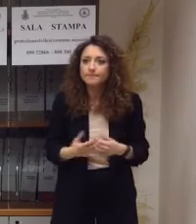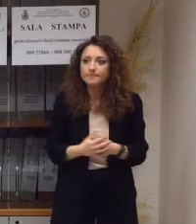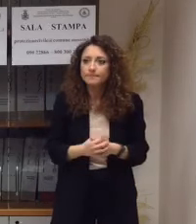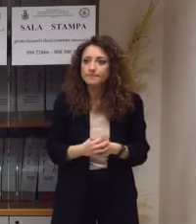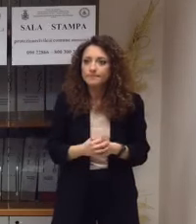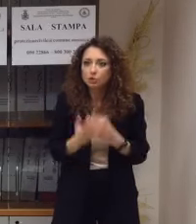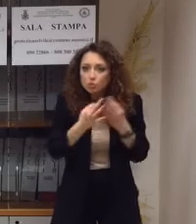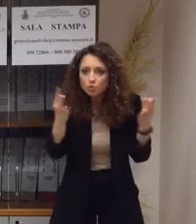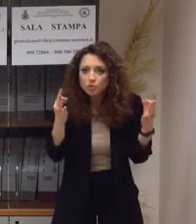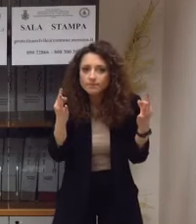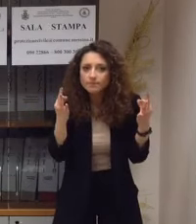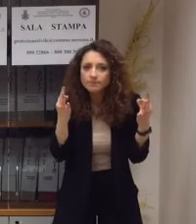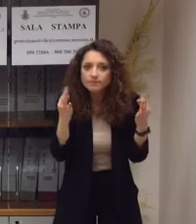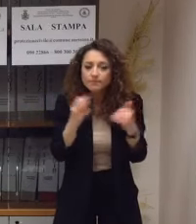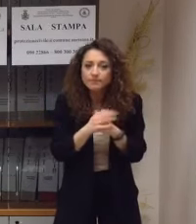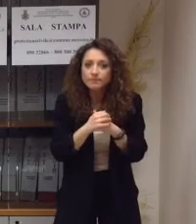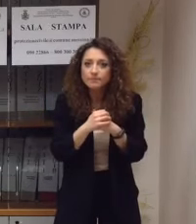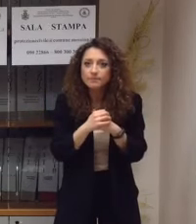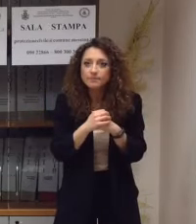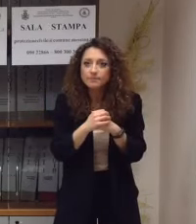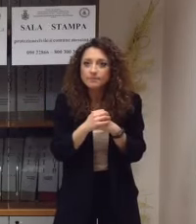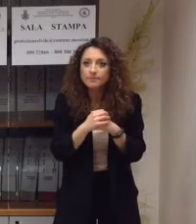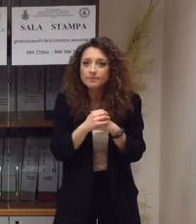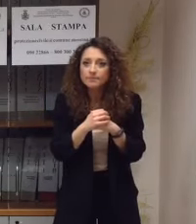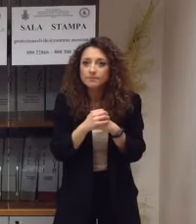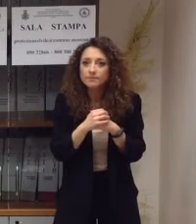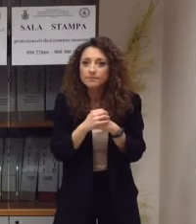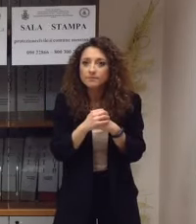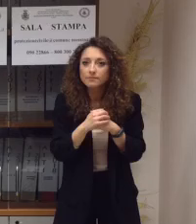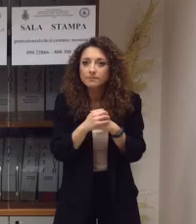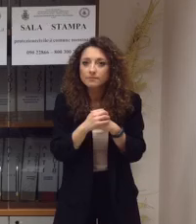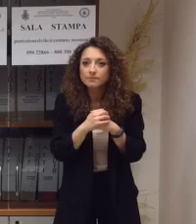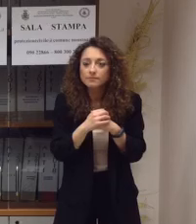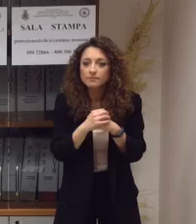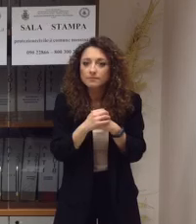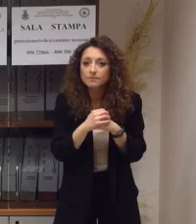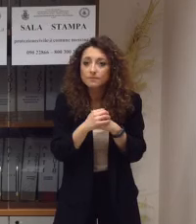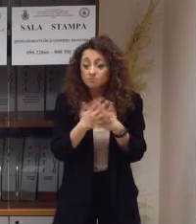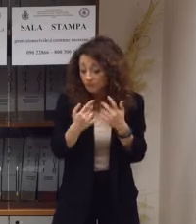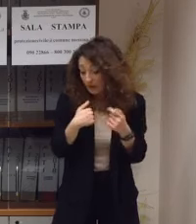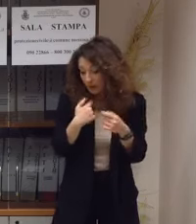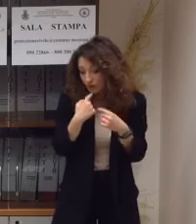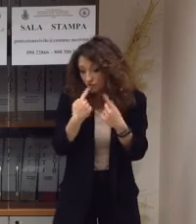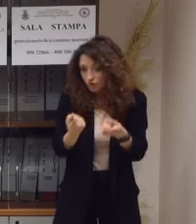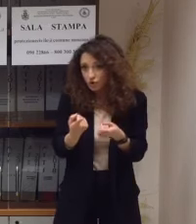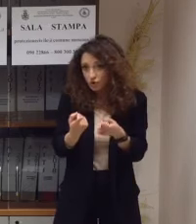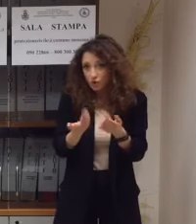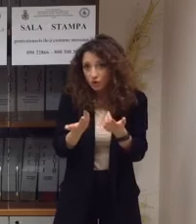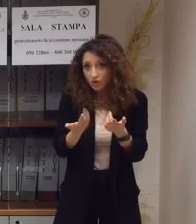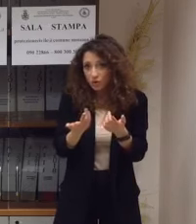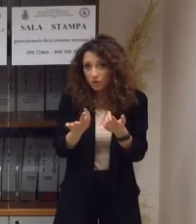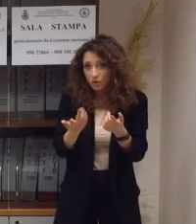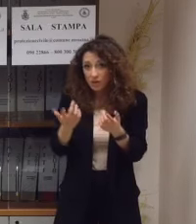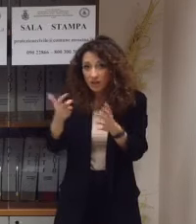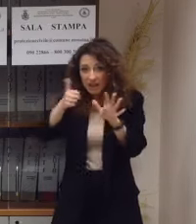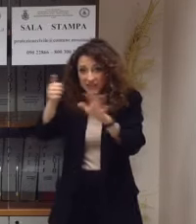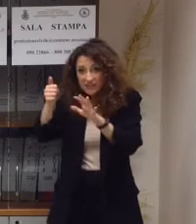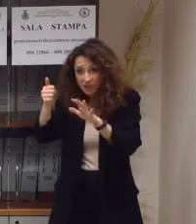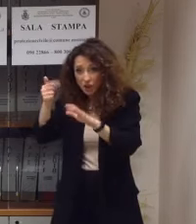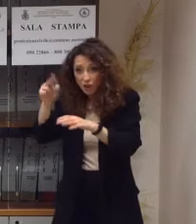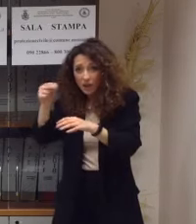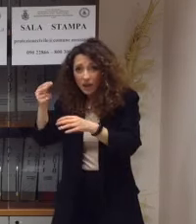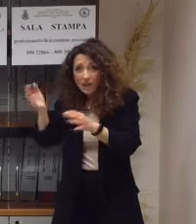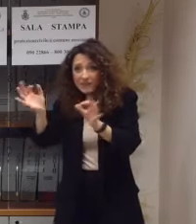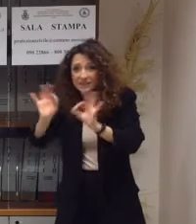Mi sembra giusto? E allora io dico: siccome non li hai presi, intanto per me hai reddito